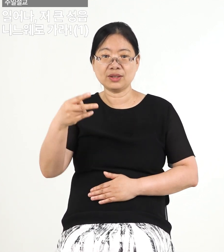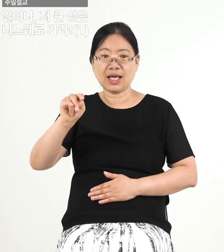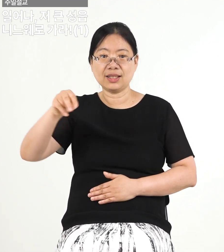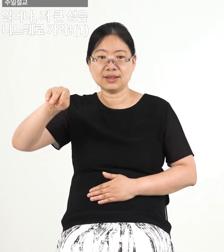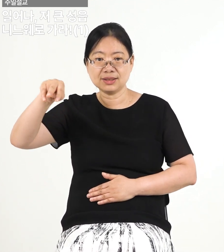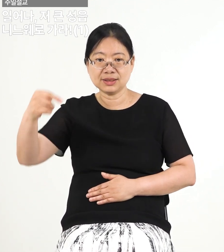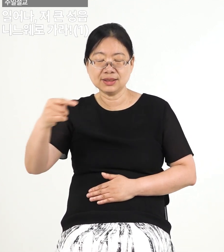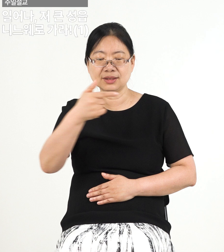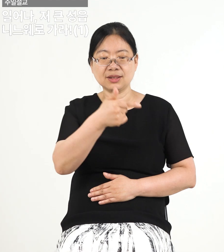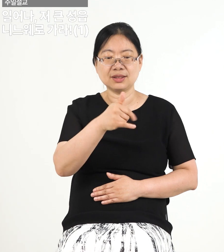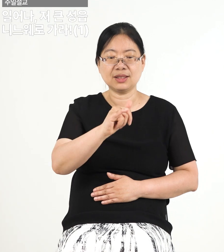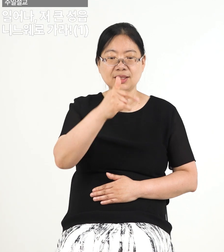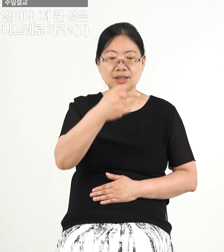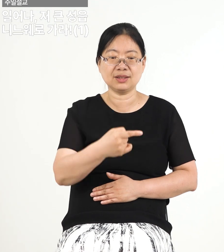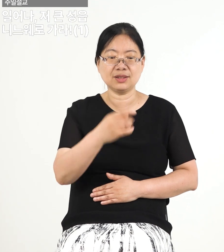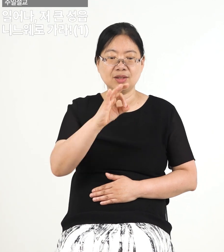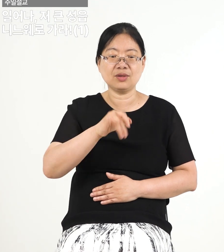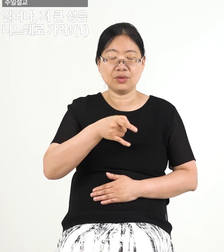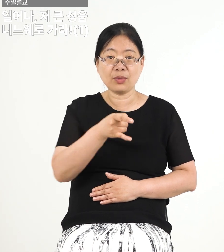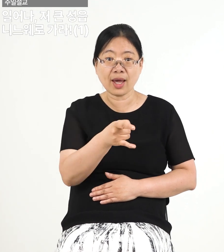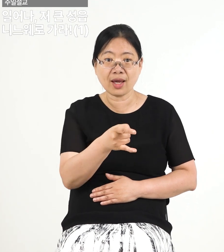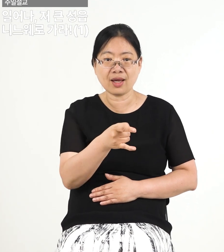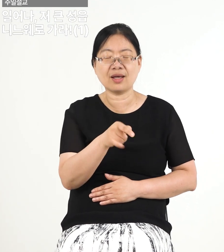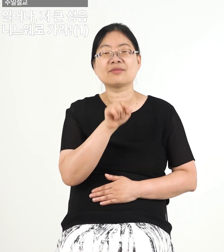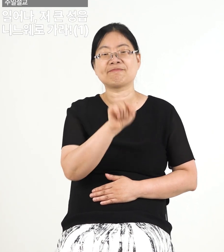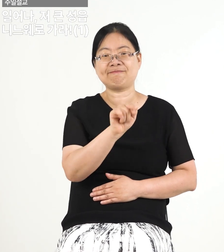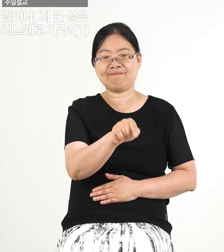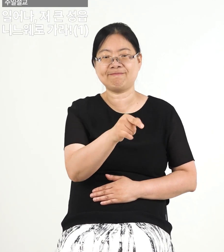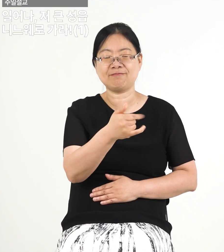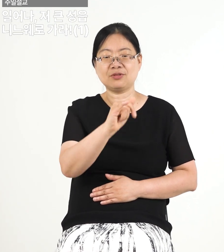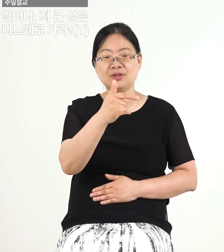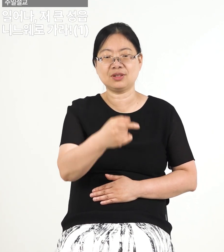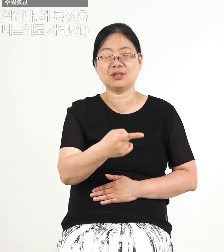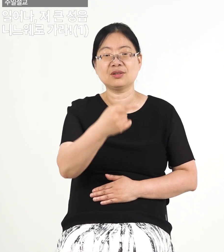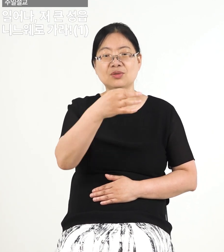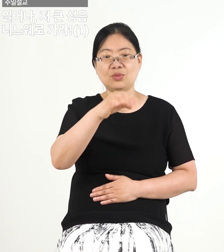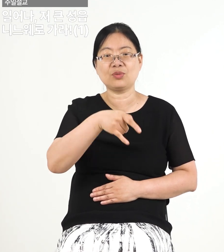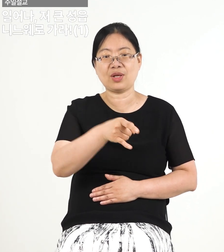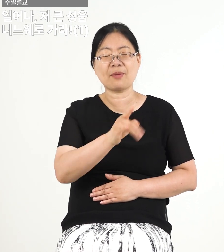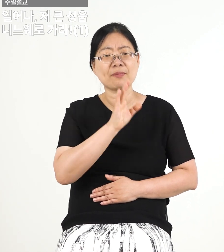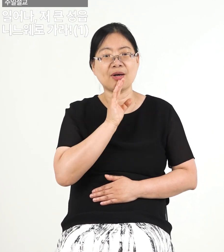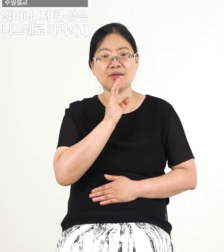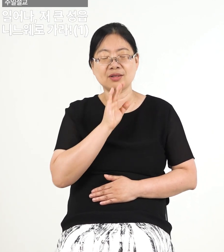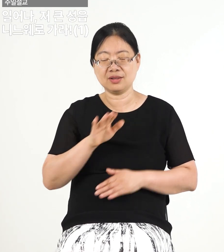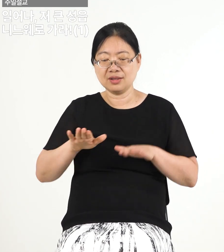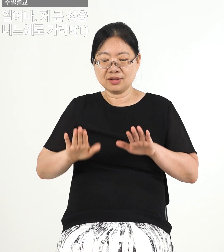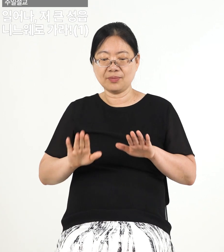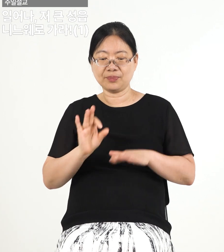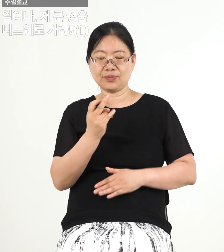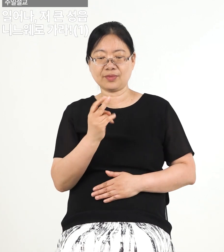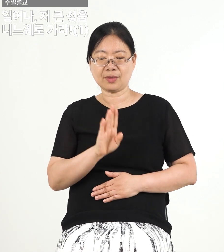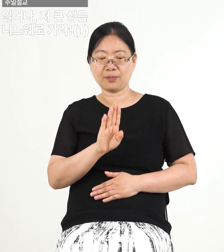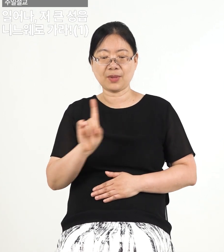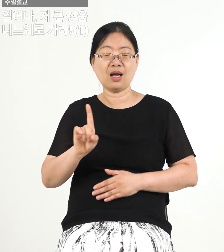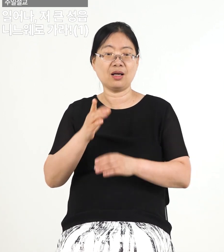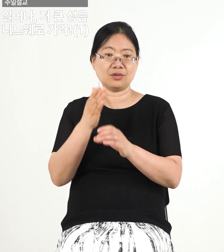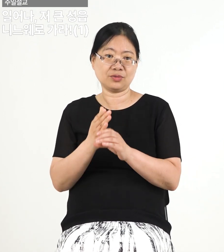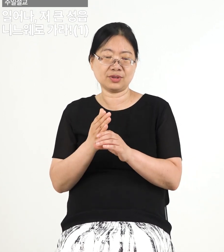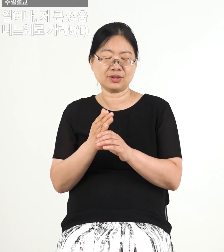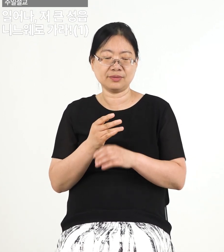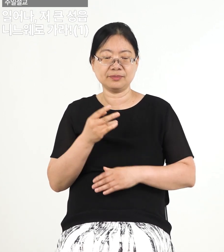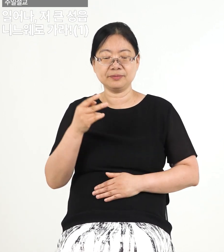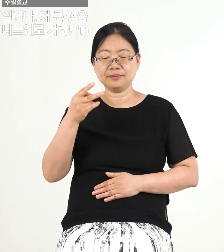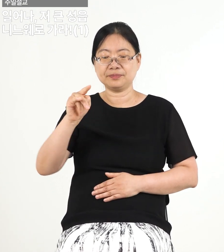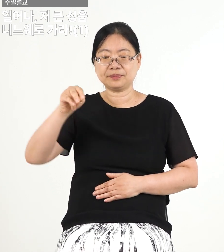다시스입니까? 니느웨입니까? 니느웨입니다. 그러면 도대체 요바를 중심으로